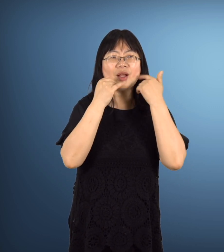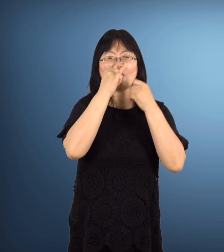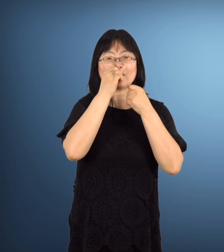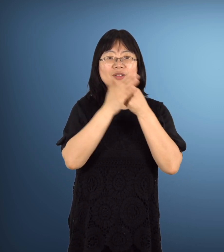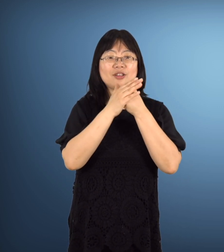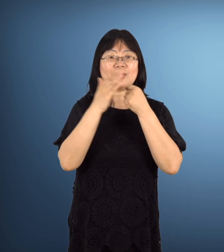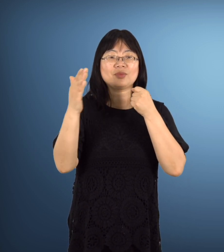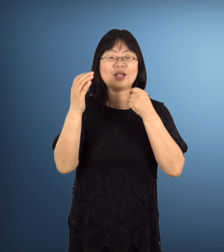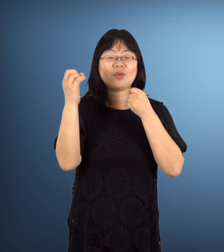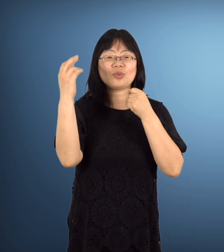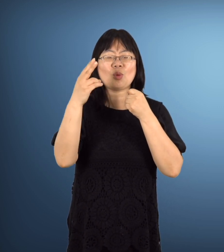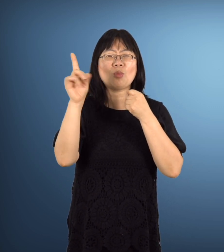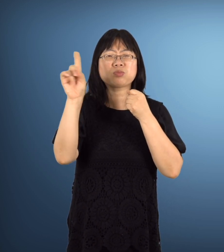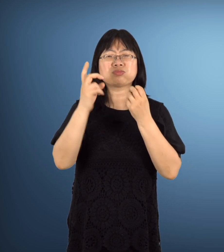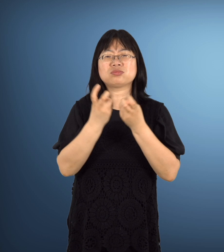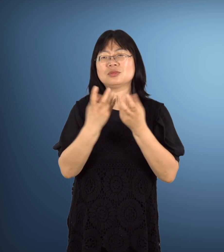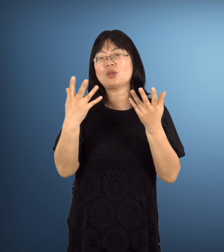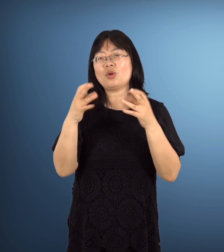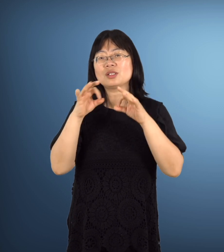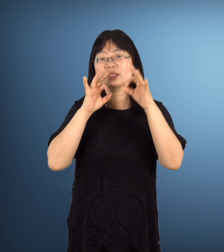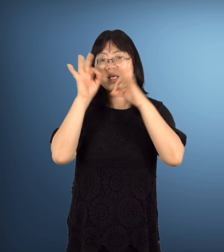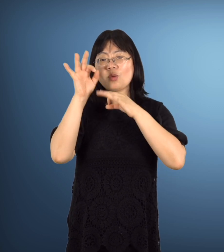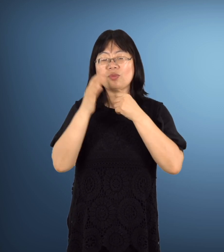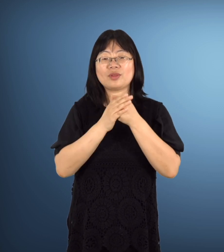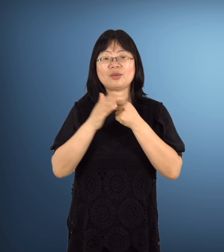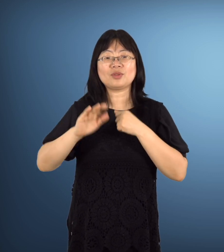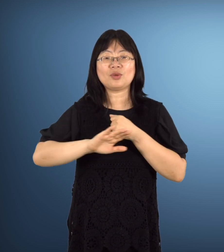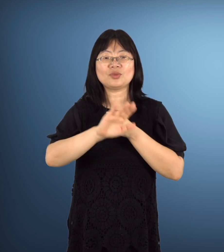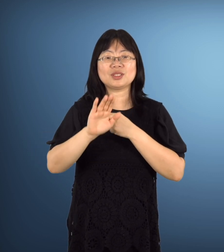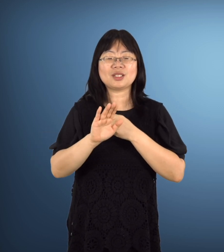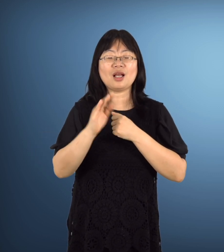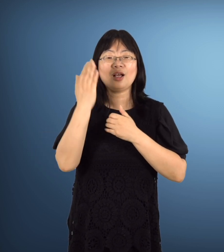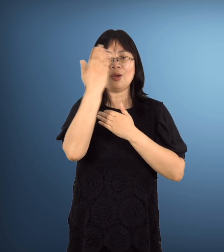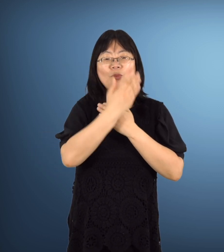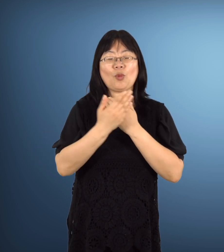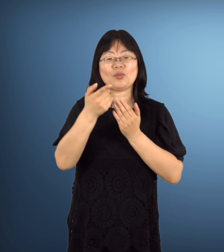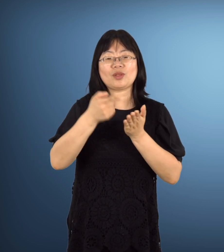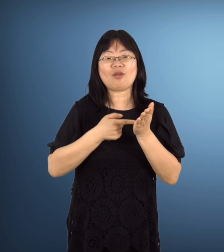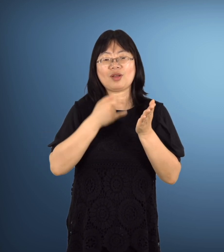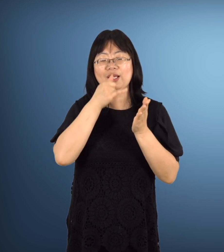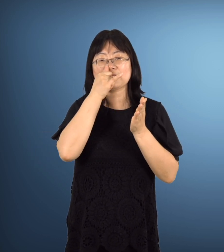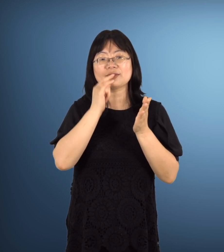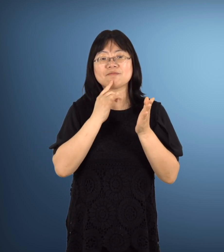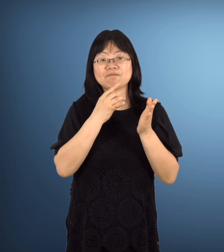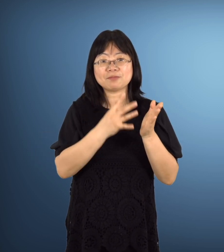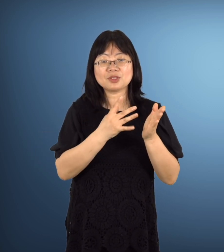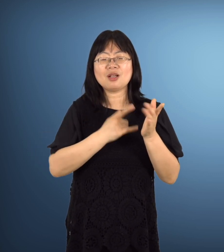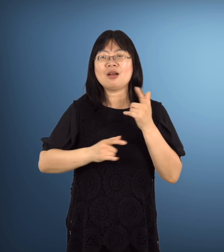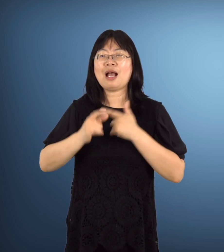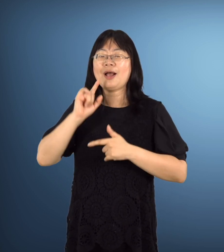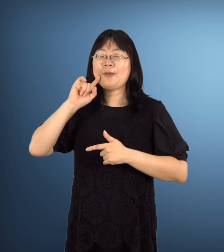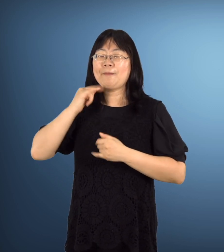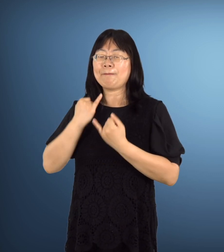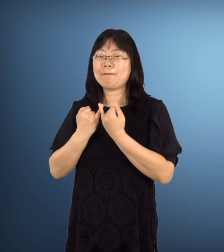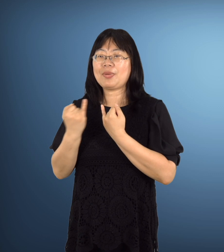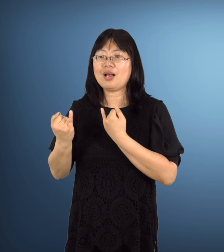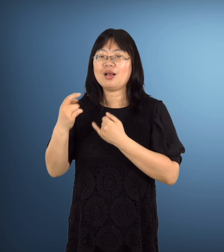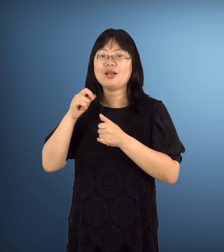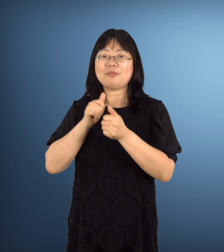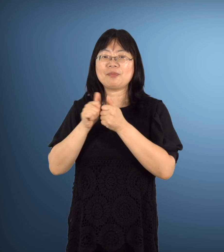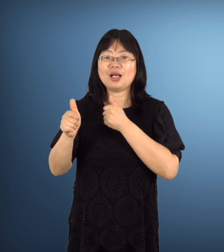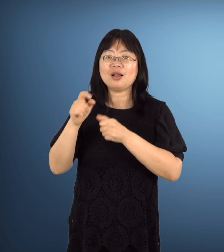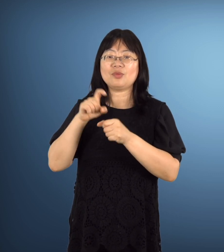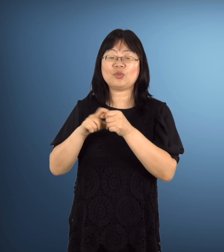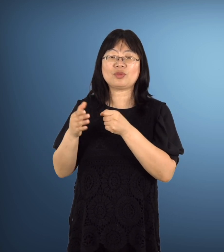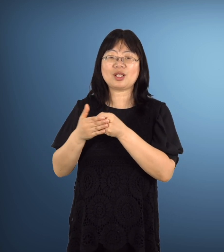다쳐서 또는 어쩔 수가 없어서 우리가 성형을 하는 거지 조금 더 이뻐지려고